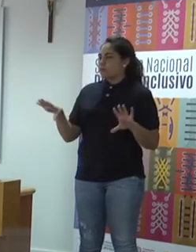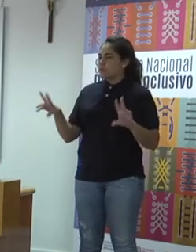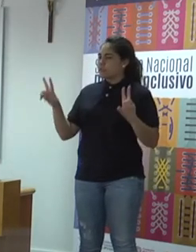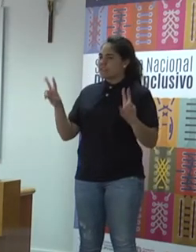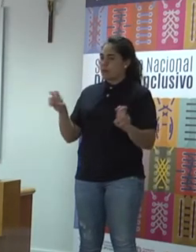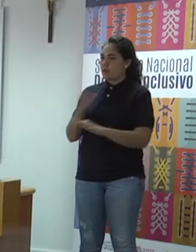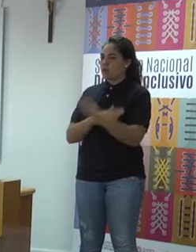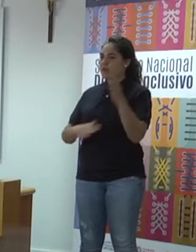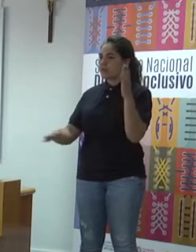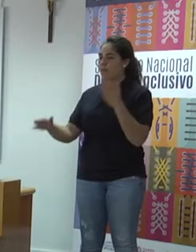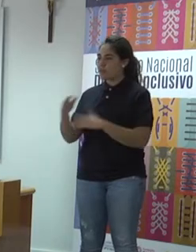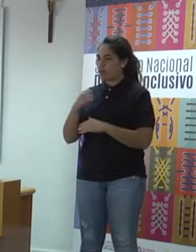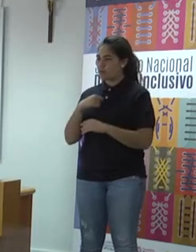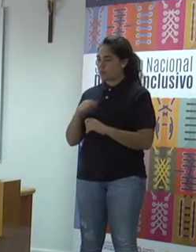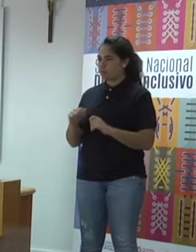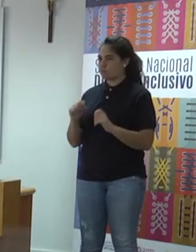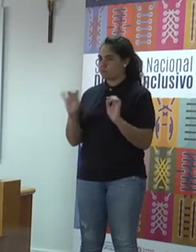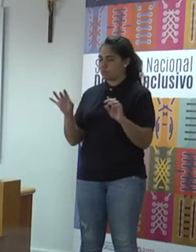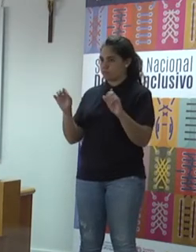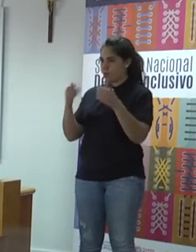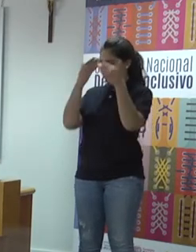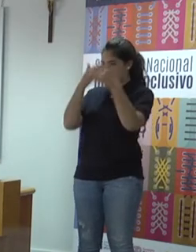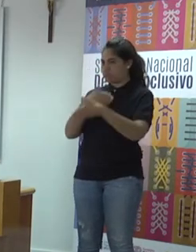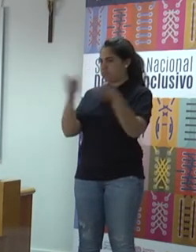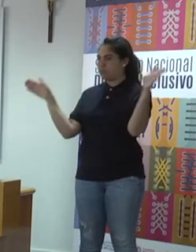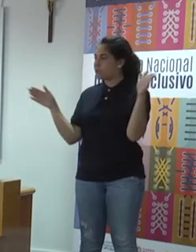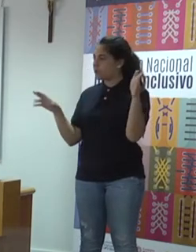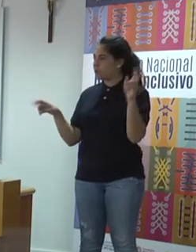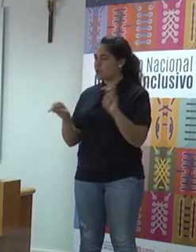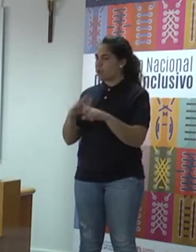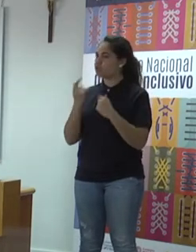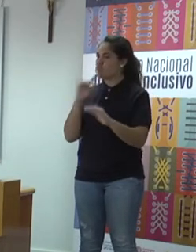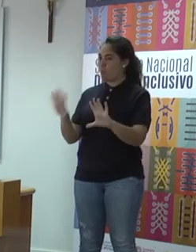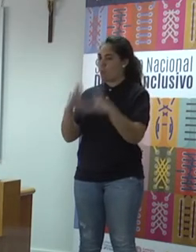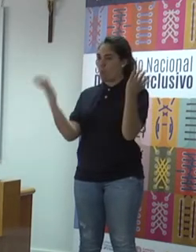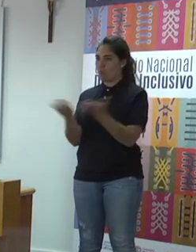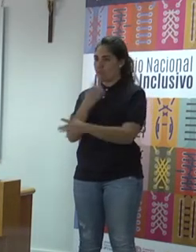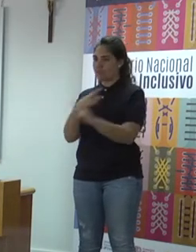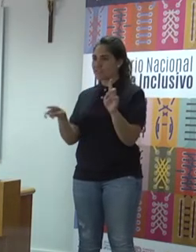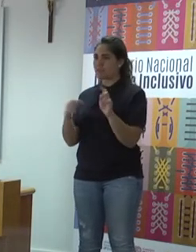abierto un mundo que me ha ofrecido muchísimas oportunidades